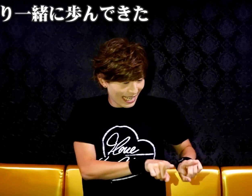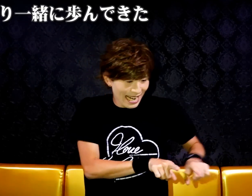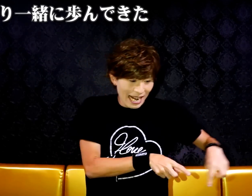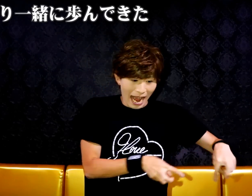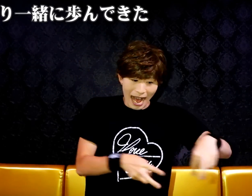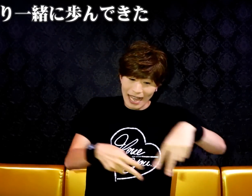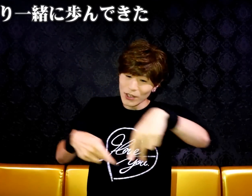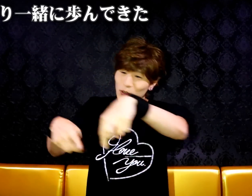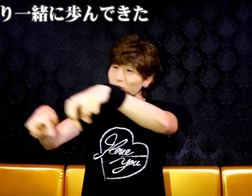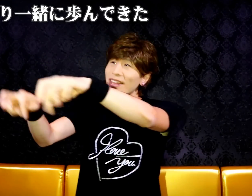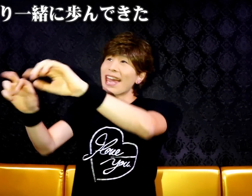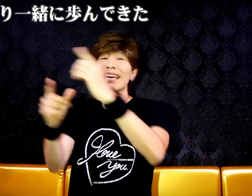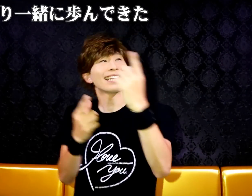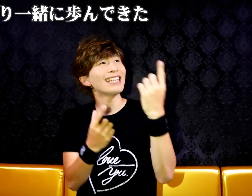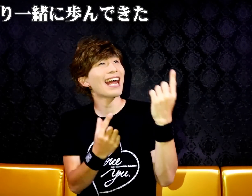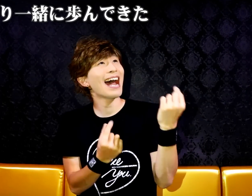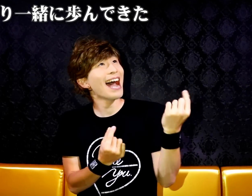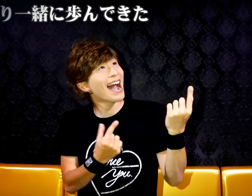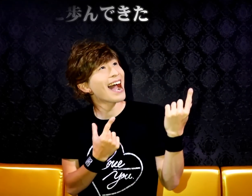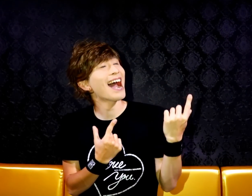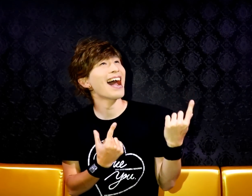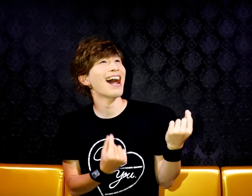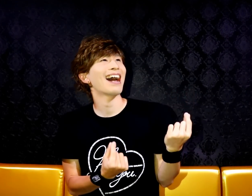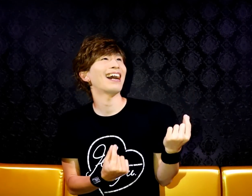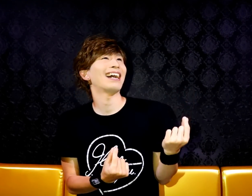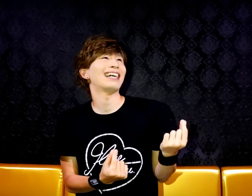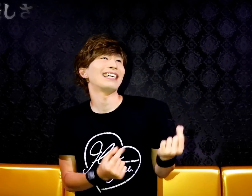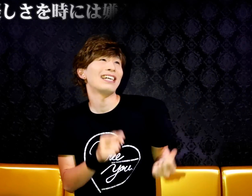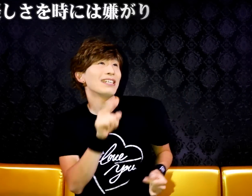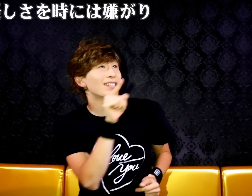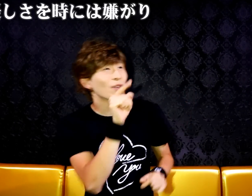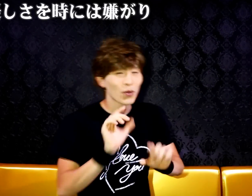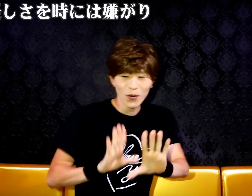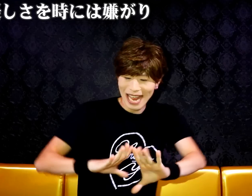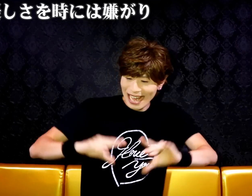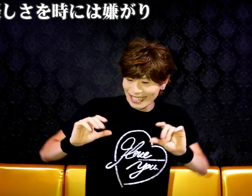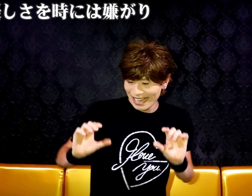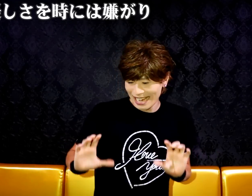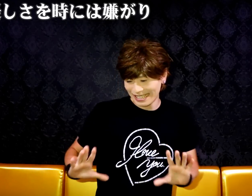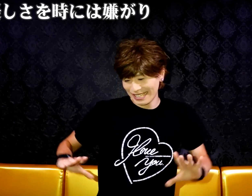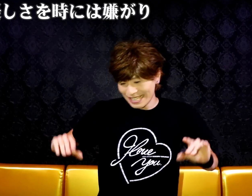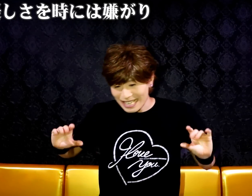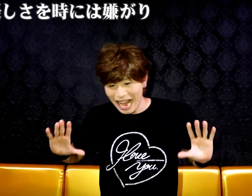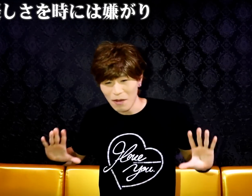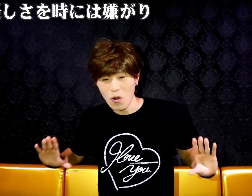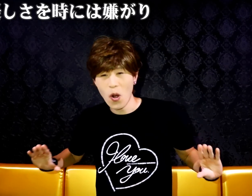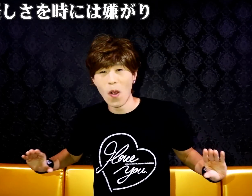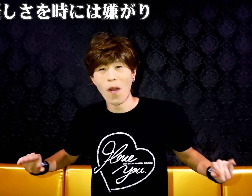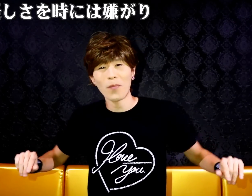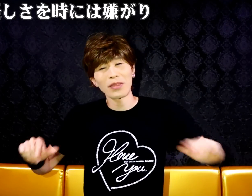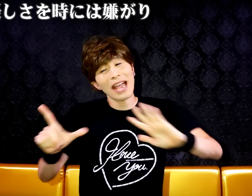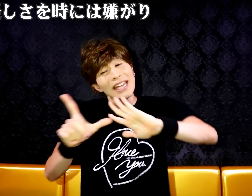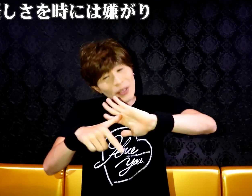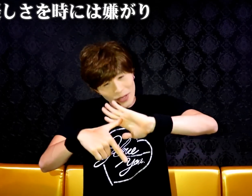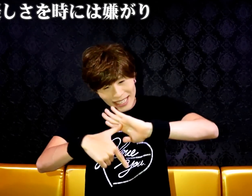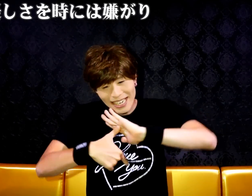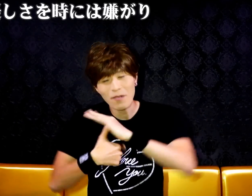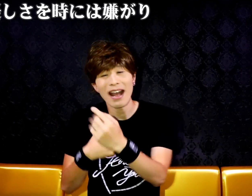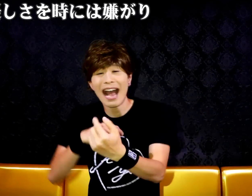に歩んできた。その優しさを時